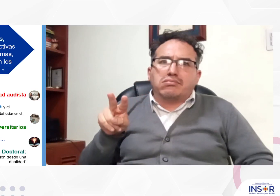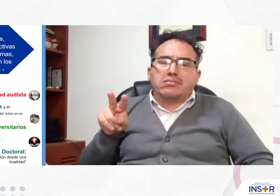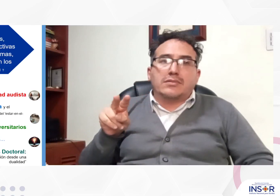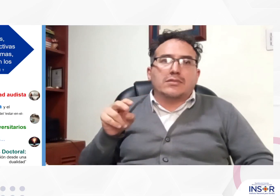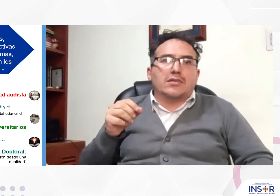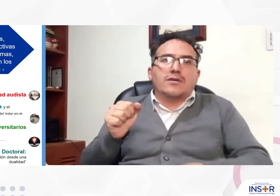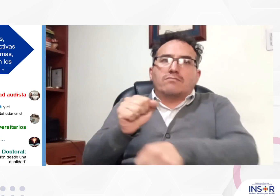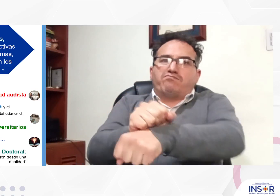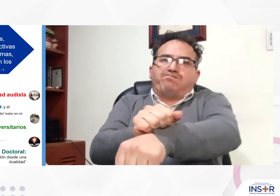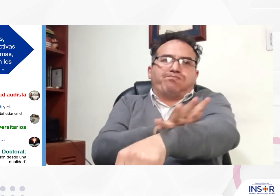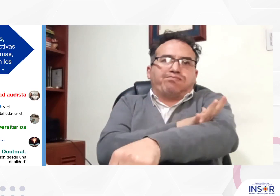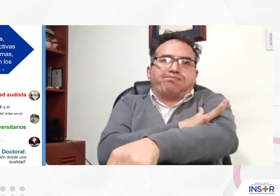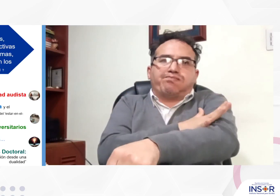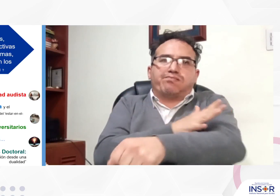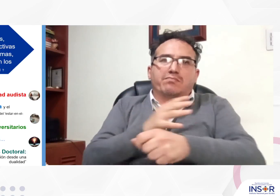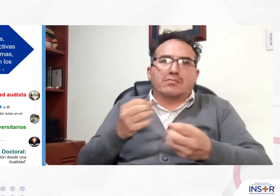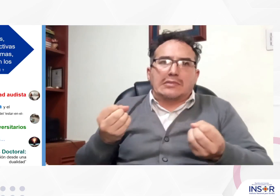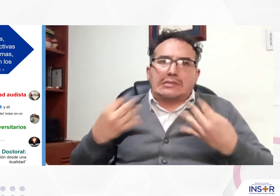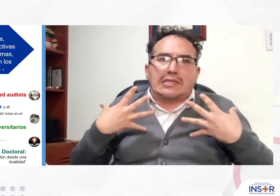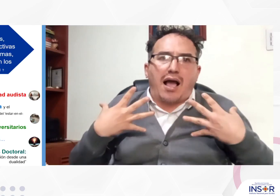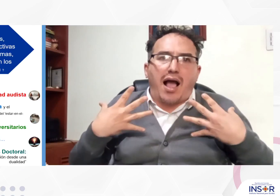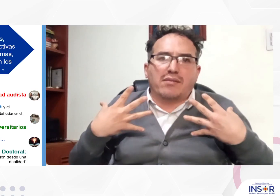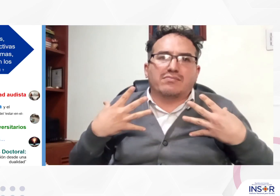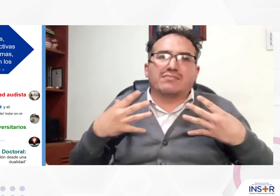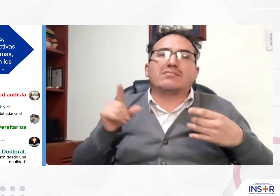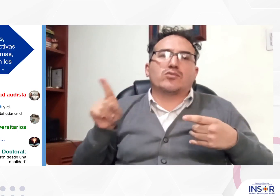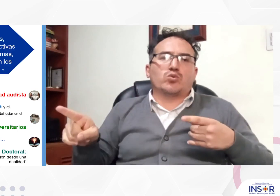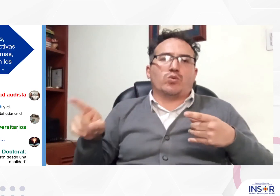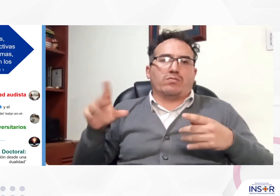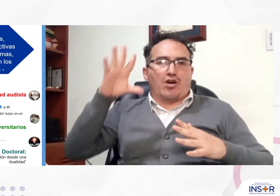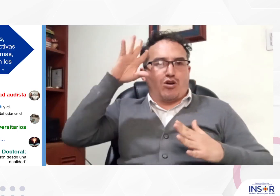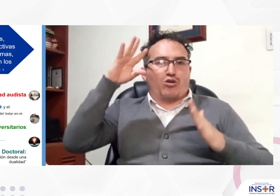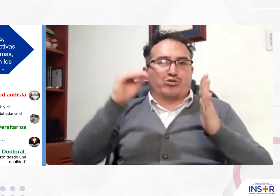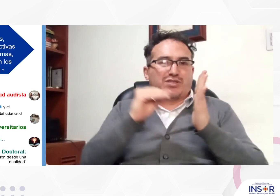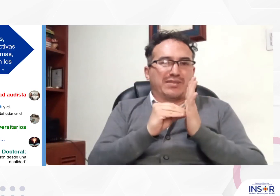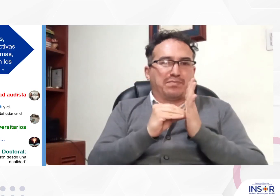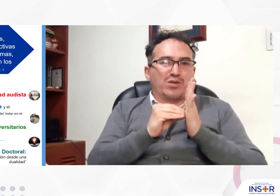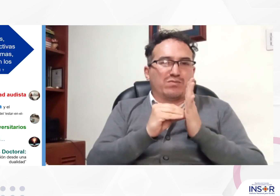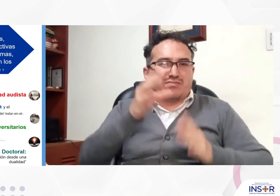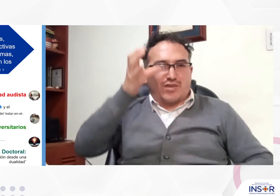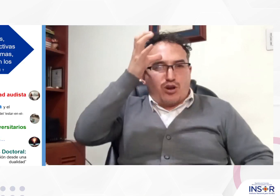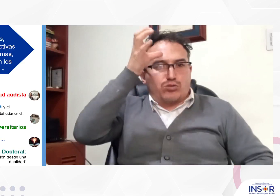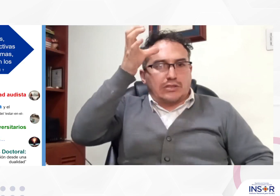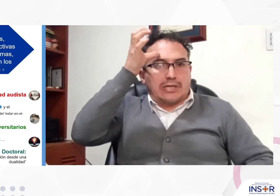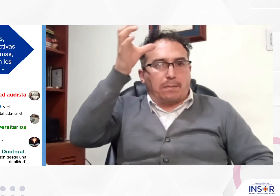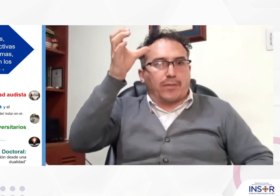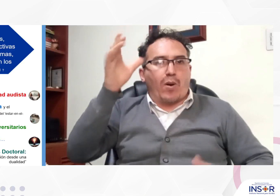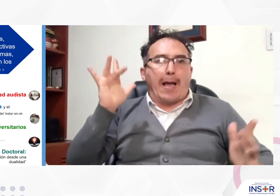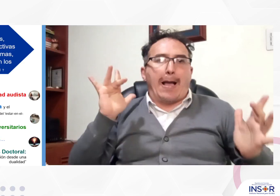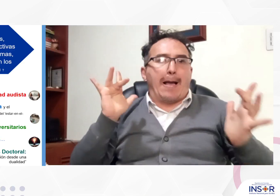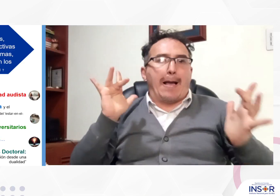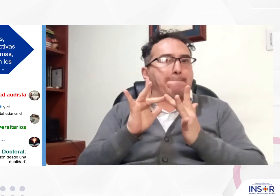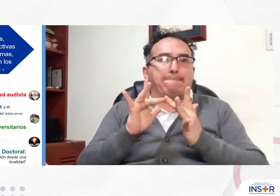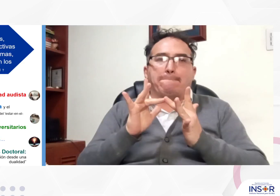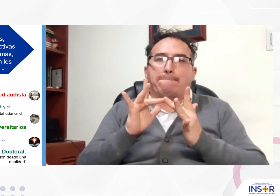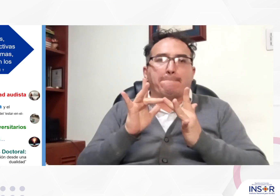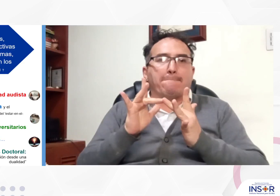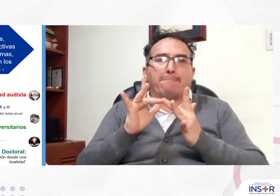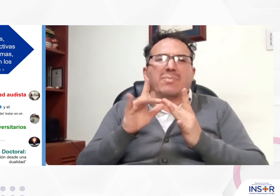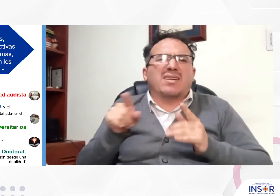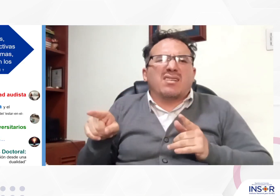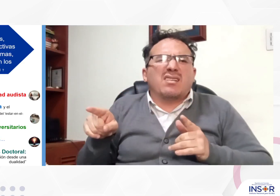la acaban de ver, para mí, la primera vez que la vi me emocionó bastante porque precisamente